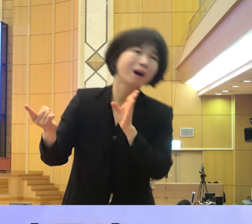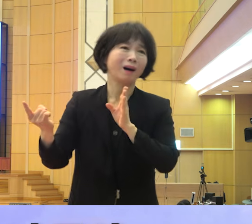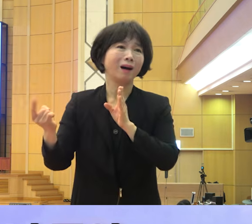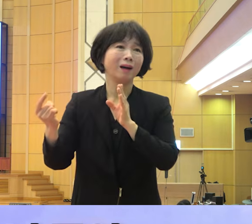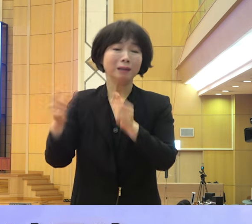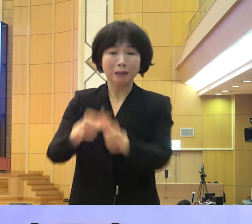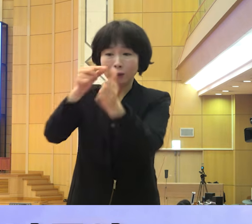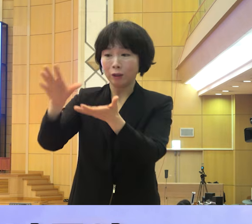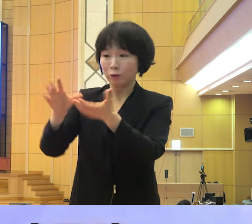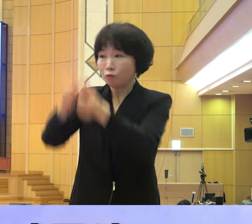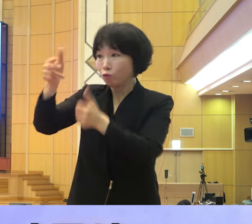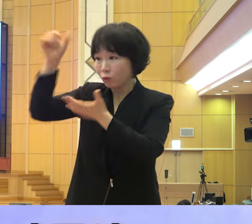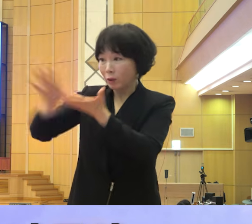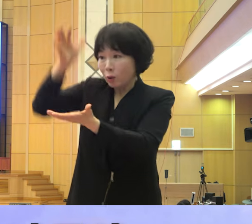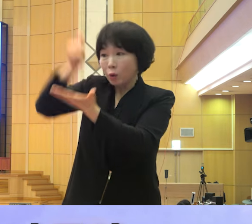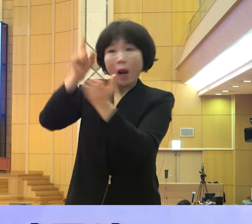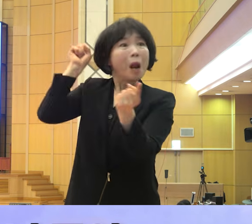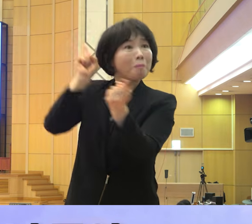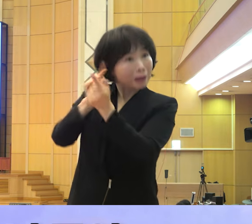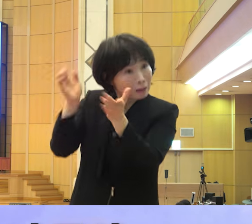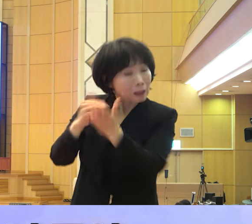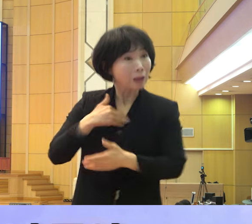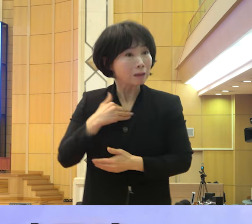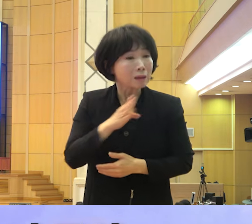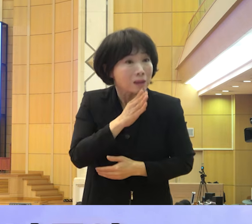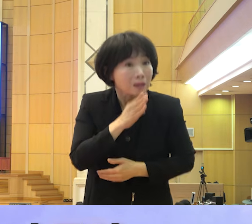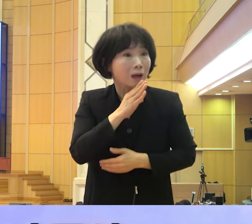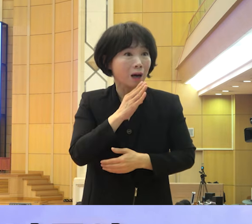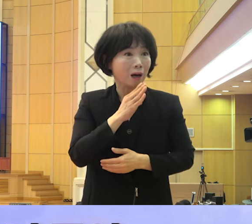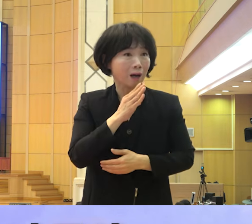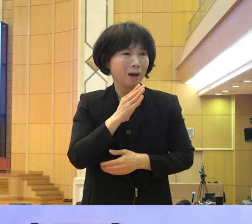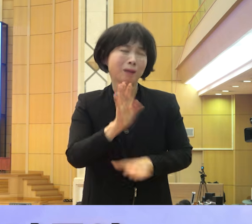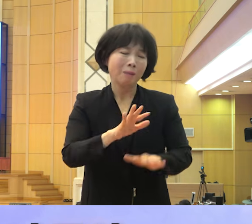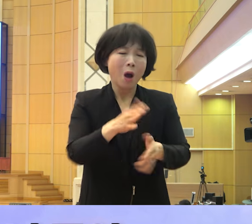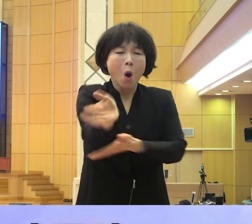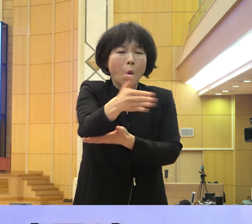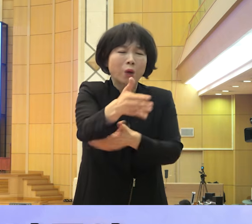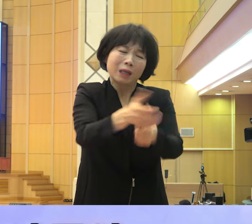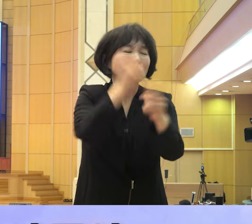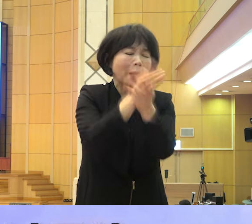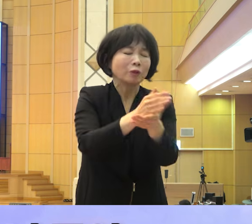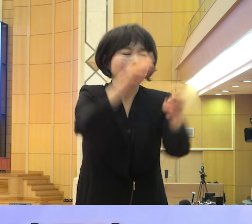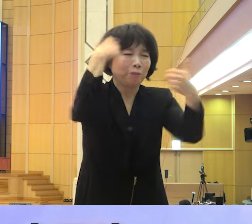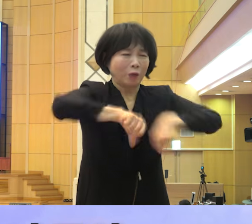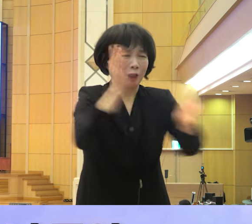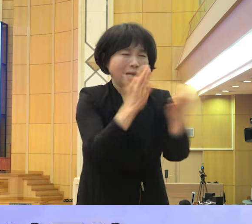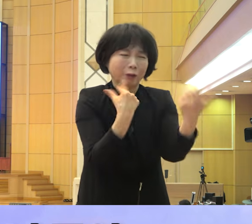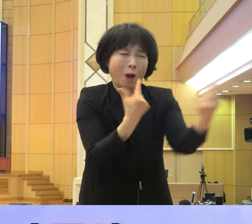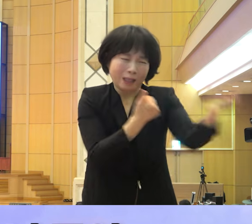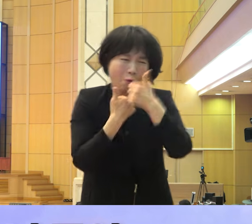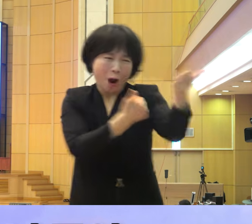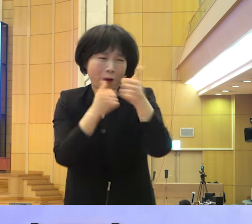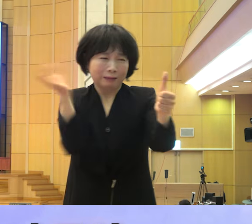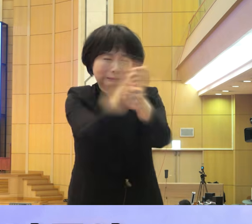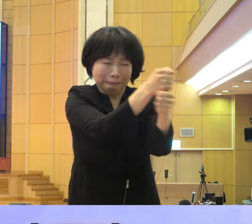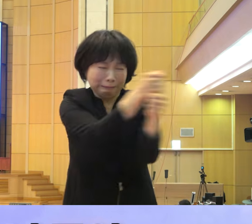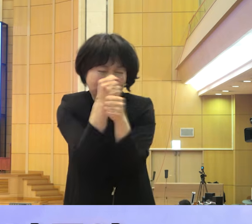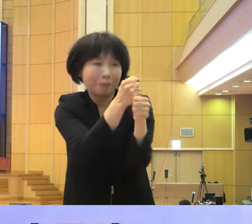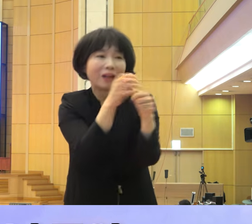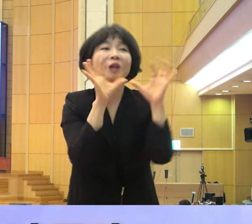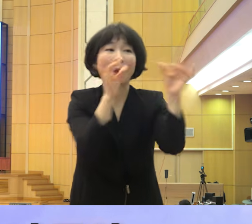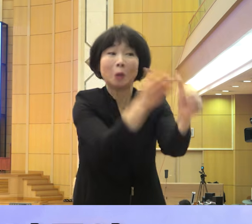메시아를 만나면 고기 잡는 거 이건 아무것도 아니야. 빨리 따라와요, 따라와. 그래서 전도를